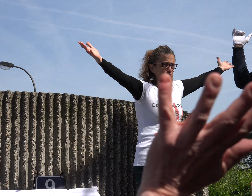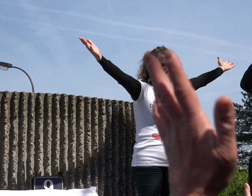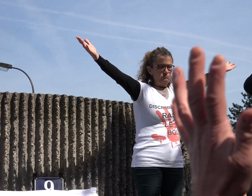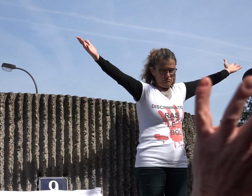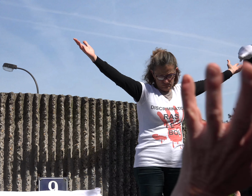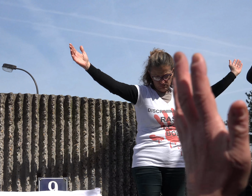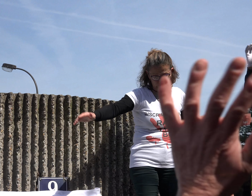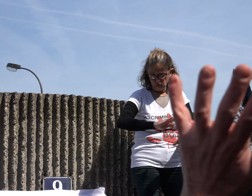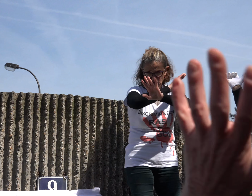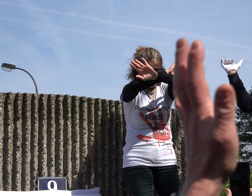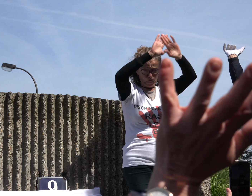Voilà.